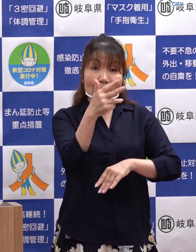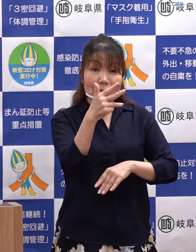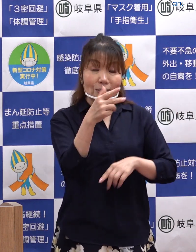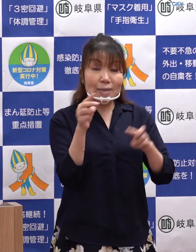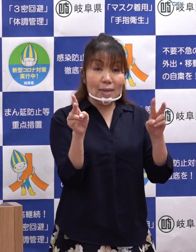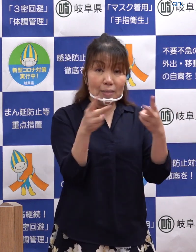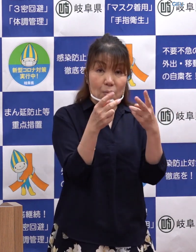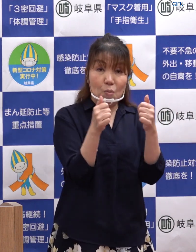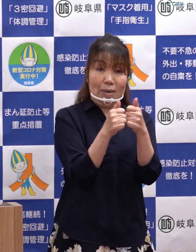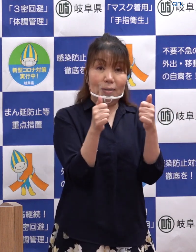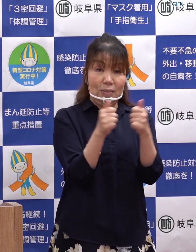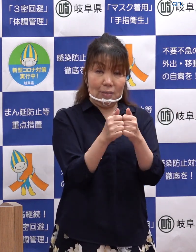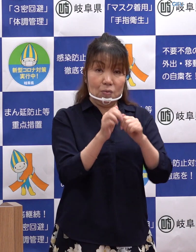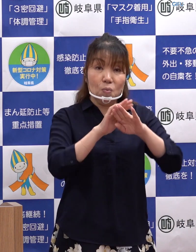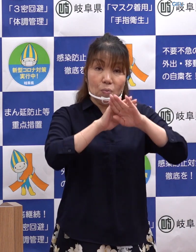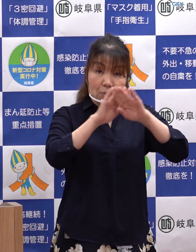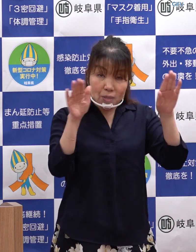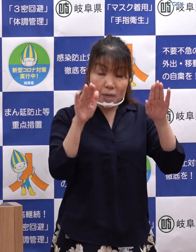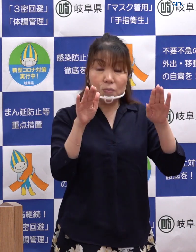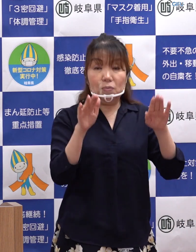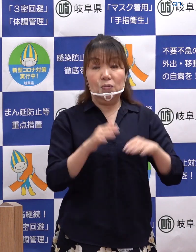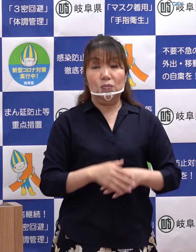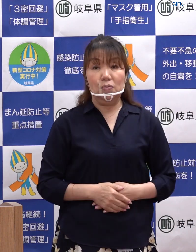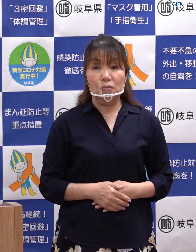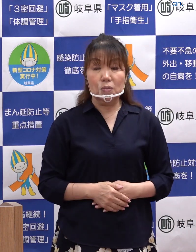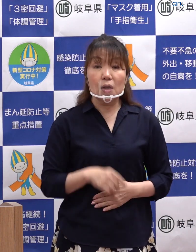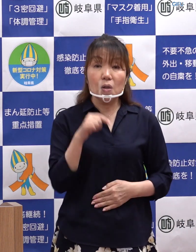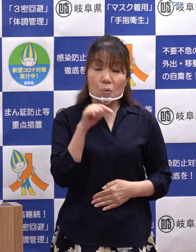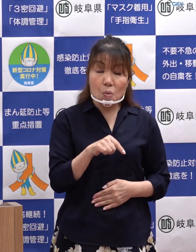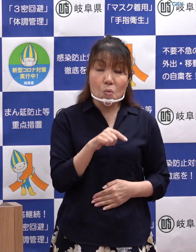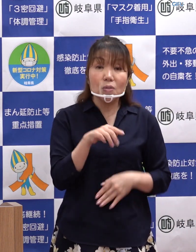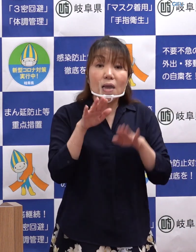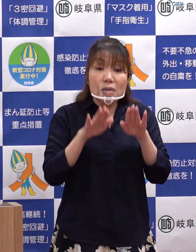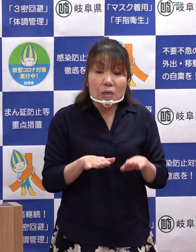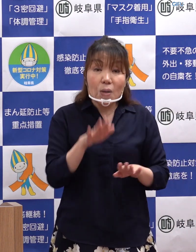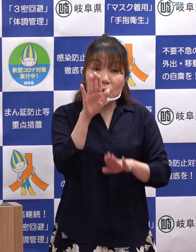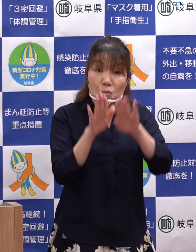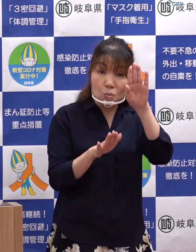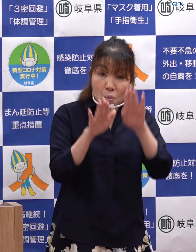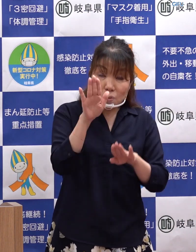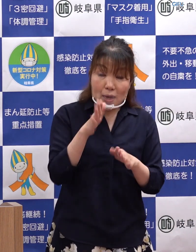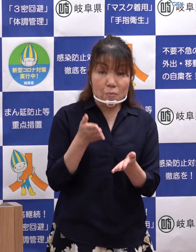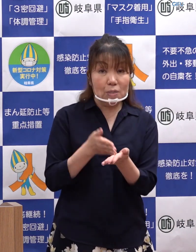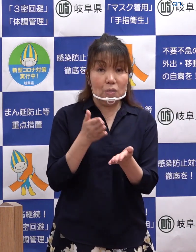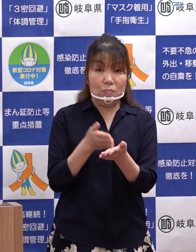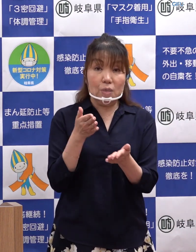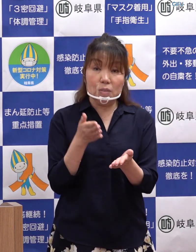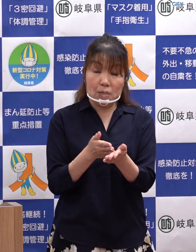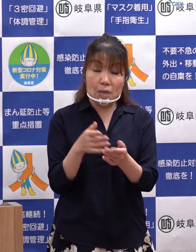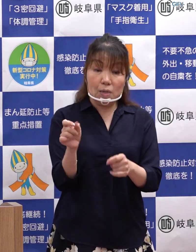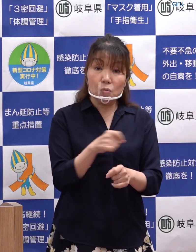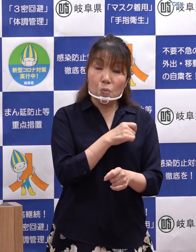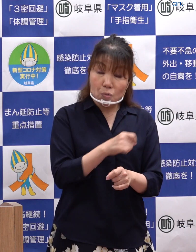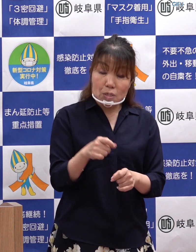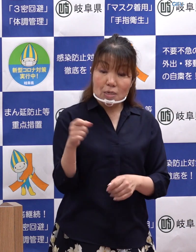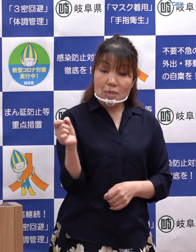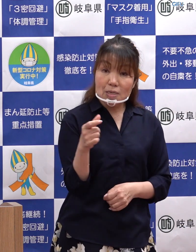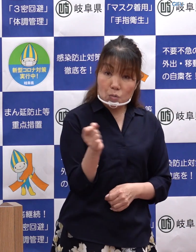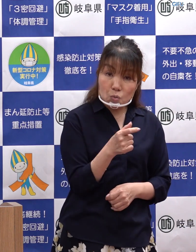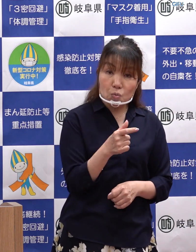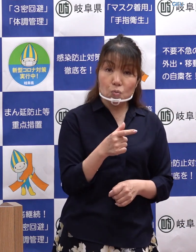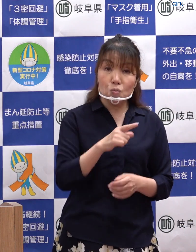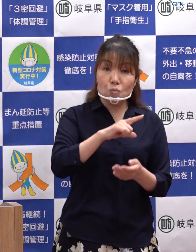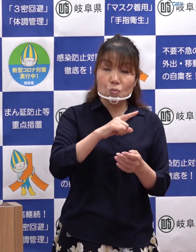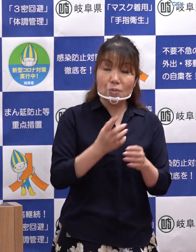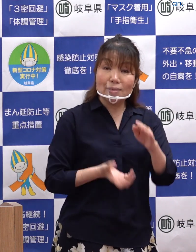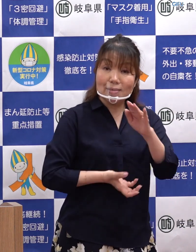議を開くことにいたしまして、こうした実態をご説明しながら、特に緊急事態措置地域に向けて、